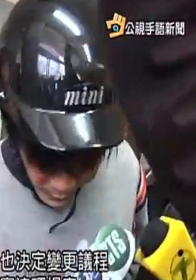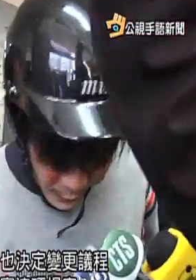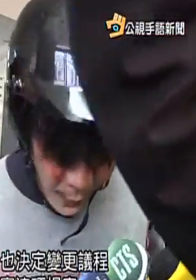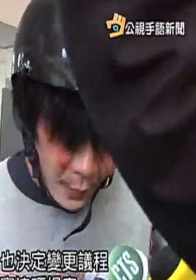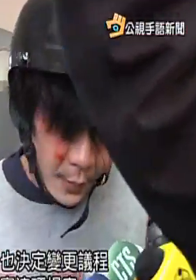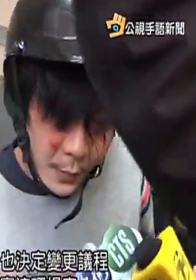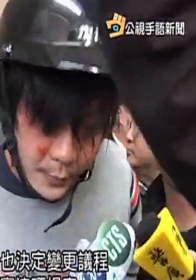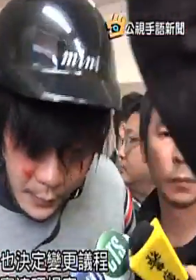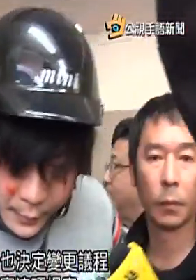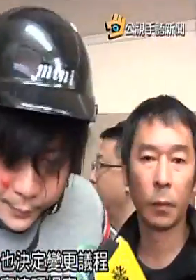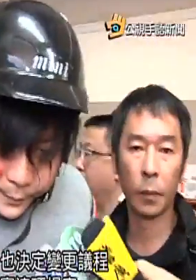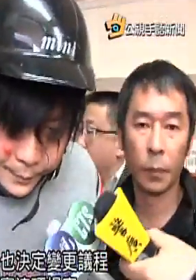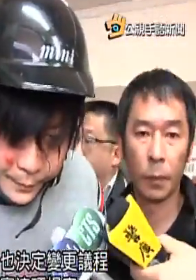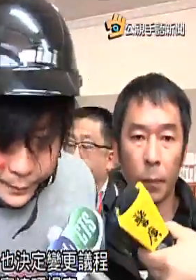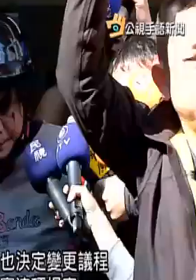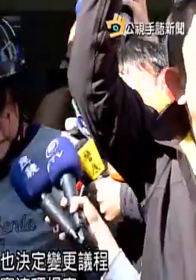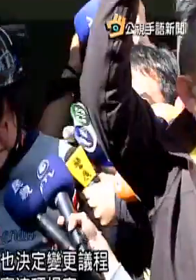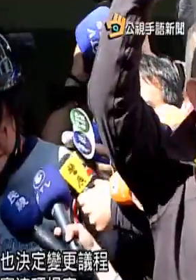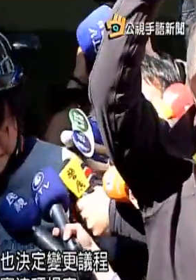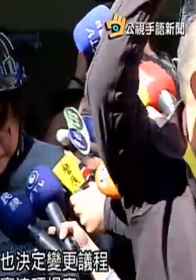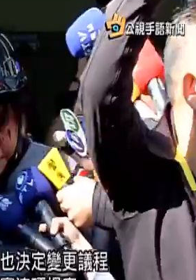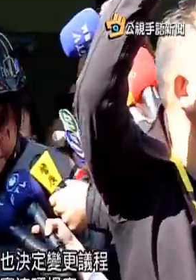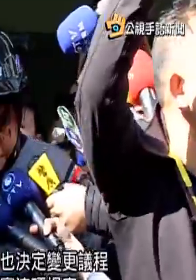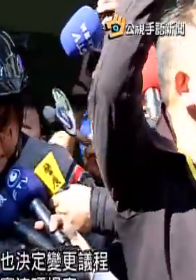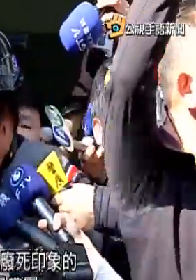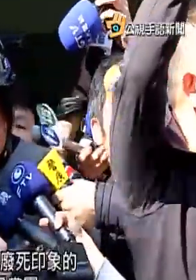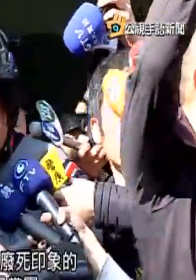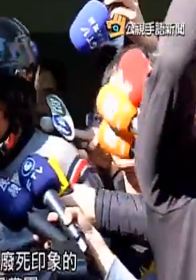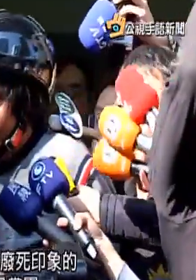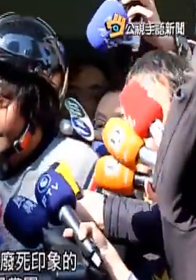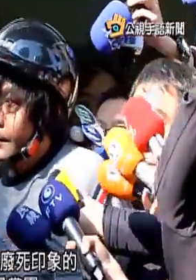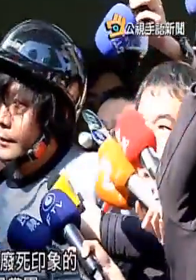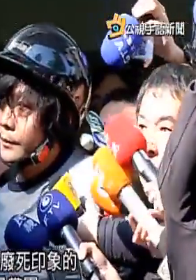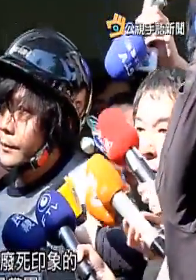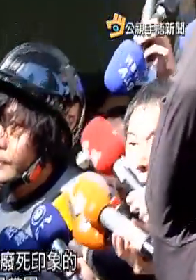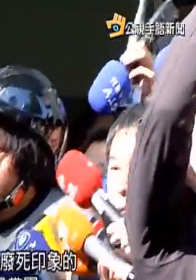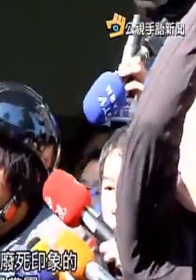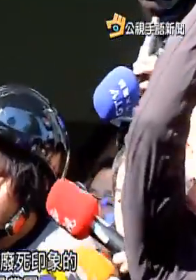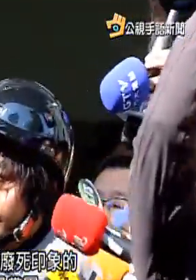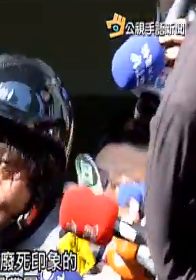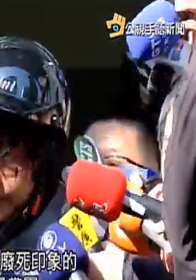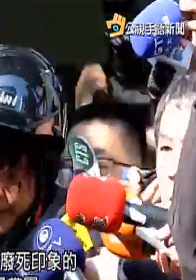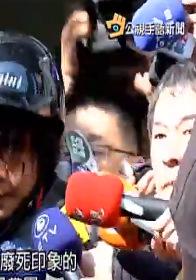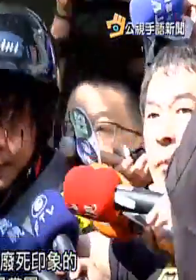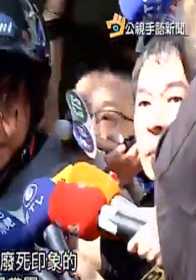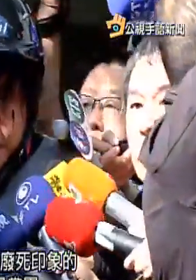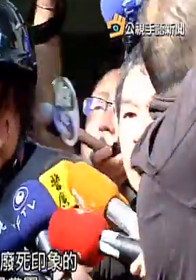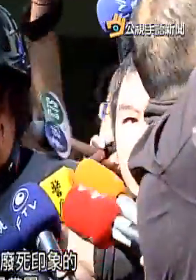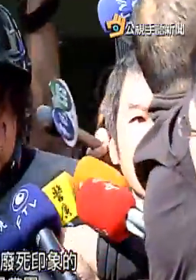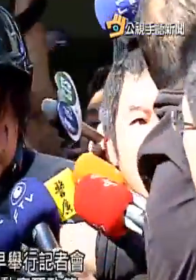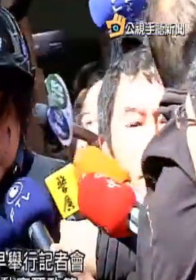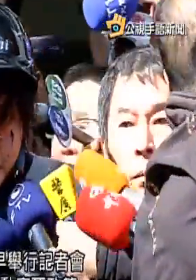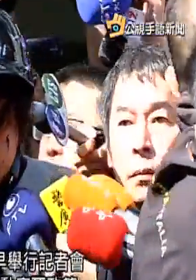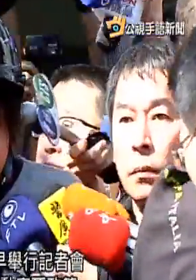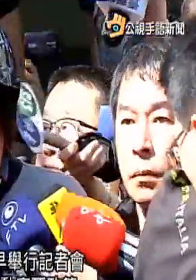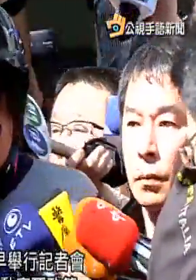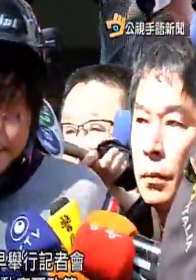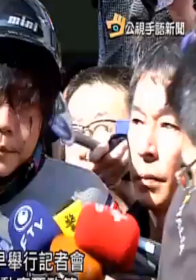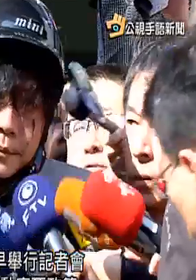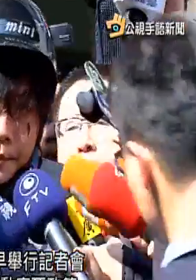在周四下午初审这项提案。一向给人支持废死印象的时代力量党团，前天一早举行记者会，